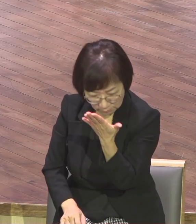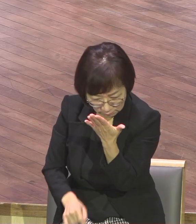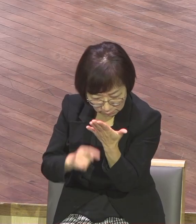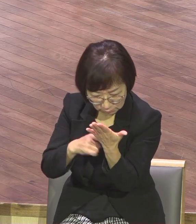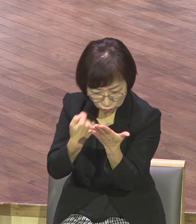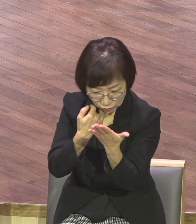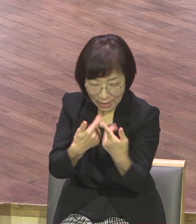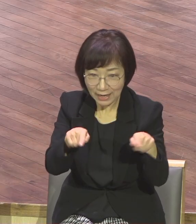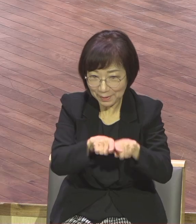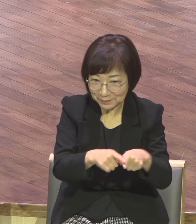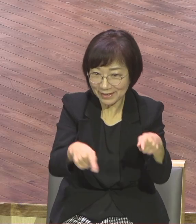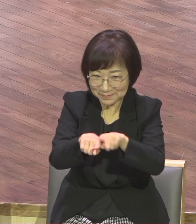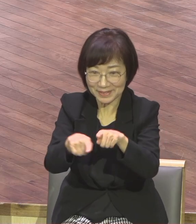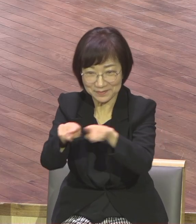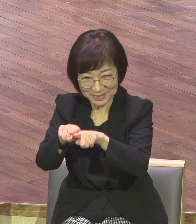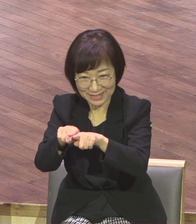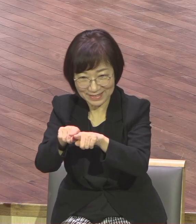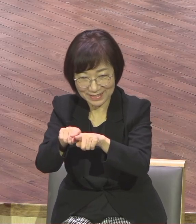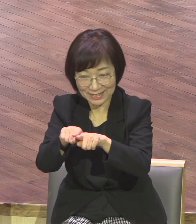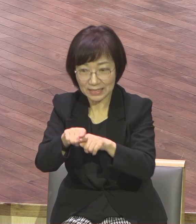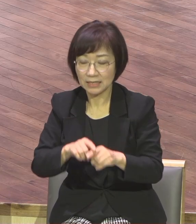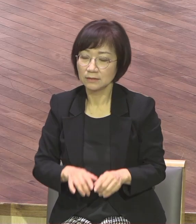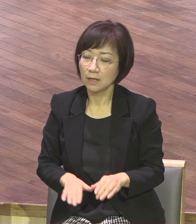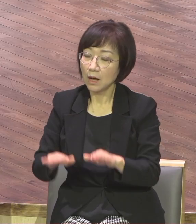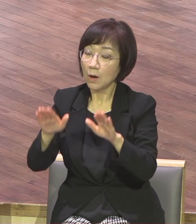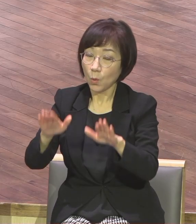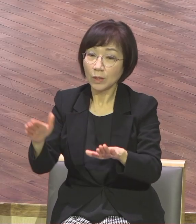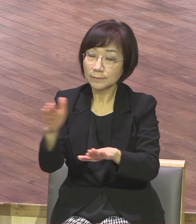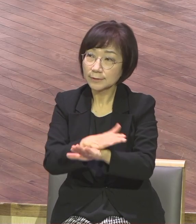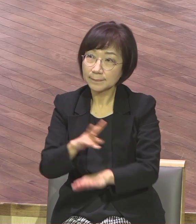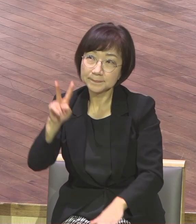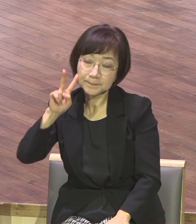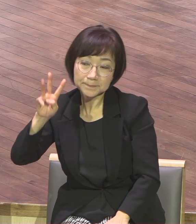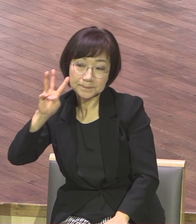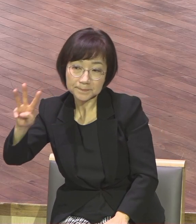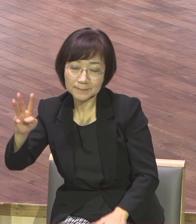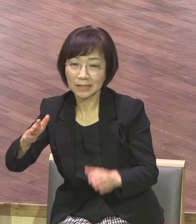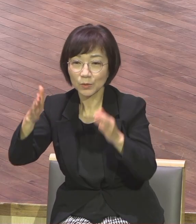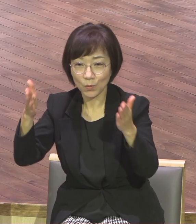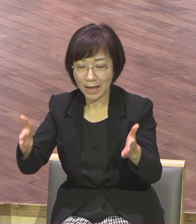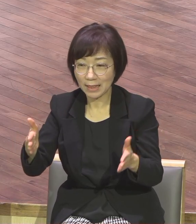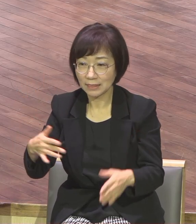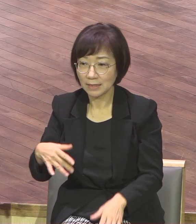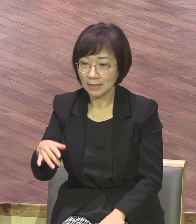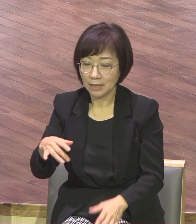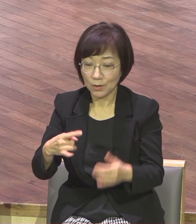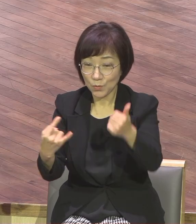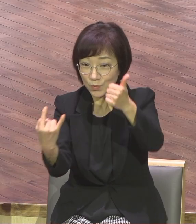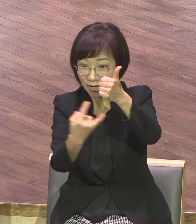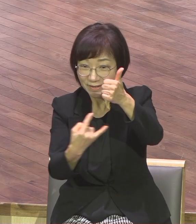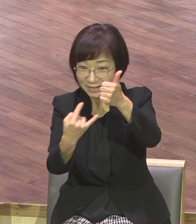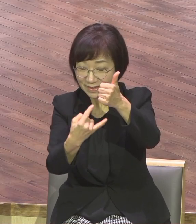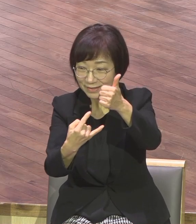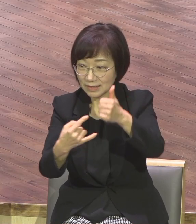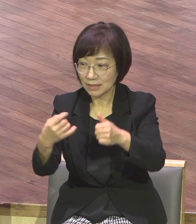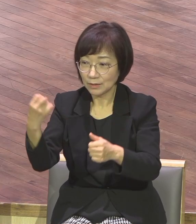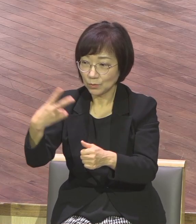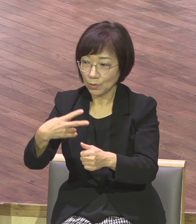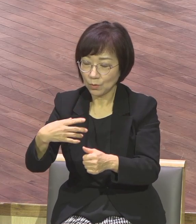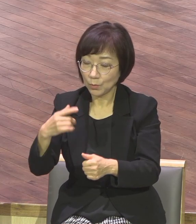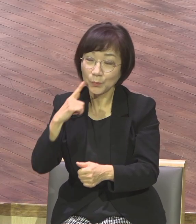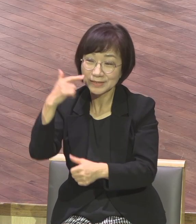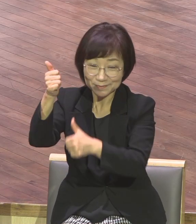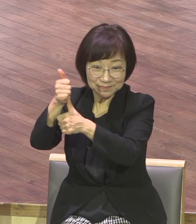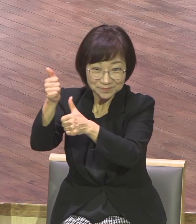3일간 선정된 위원장단과 우리 교구 목사님들, 전문 목사님들 함께 제주도에서